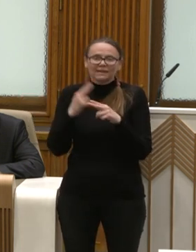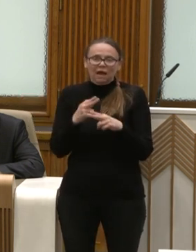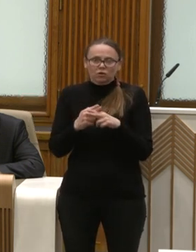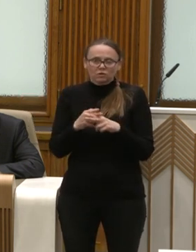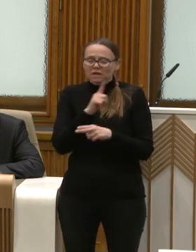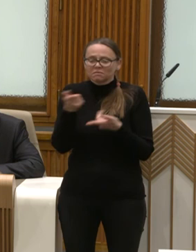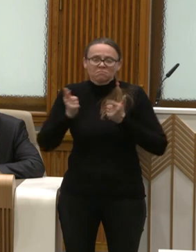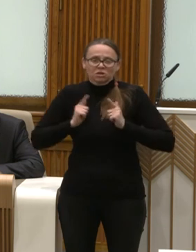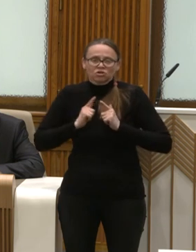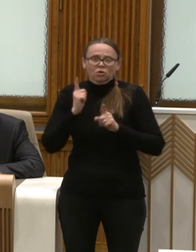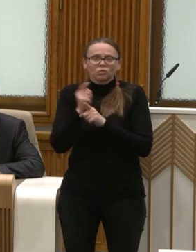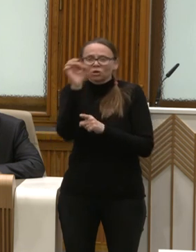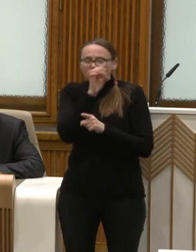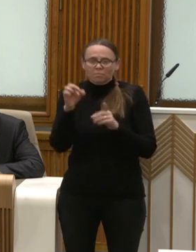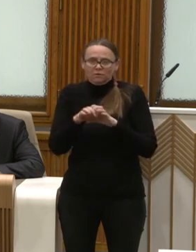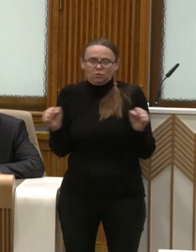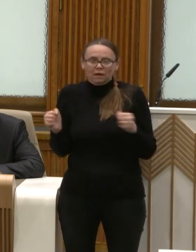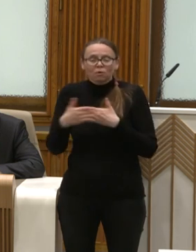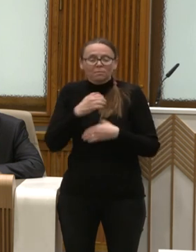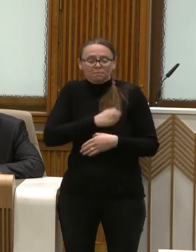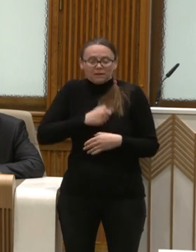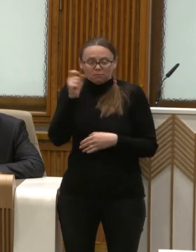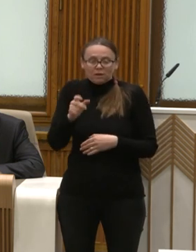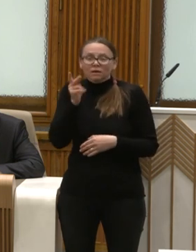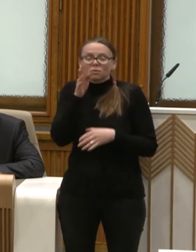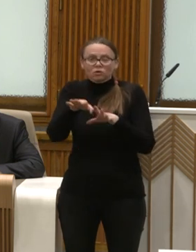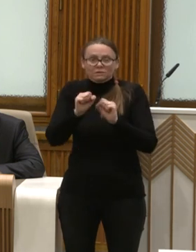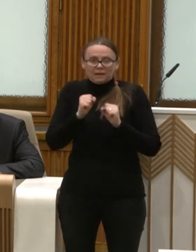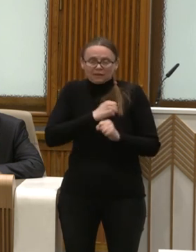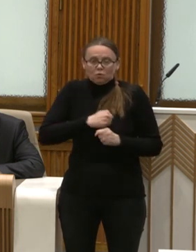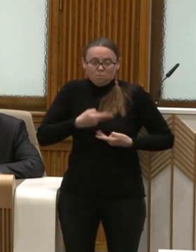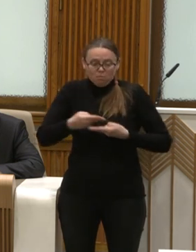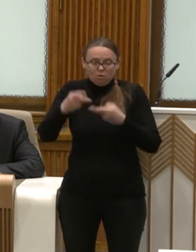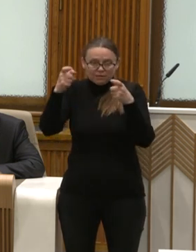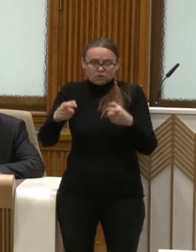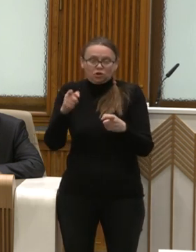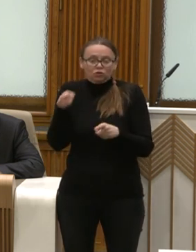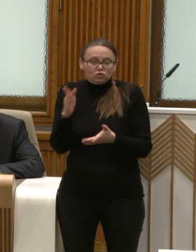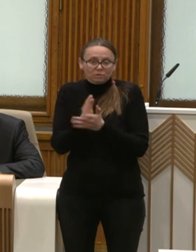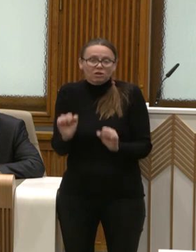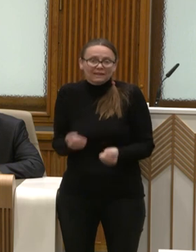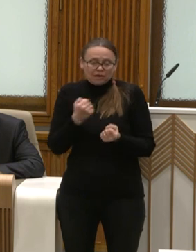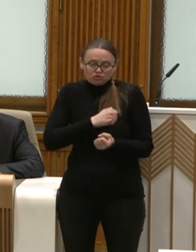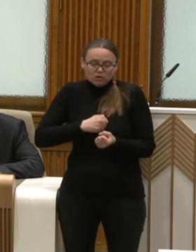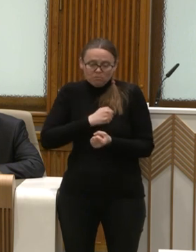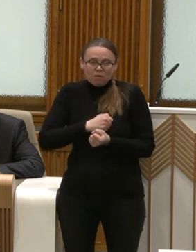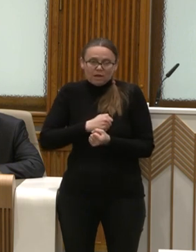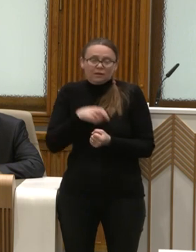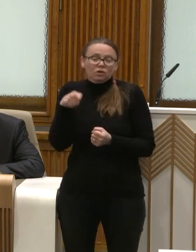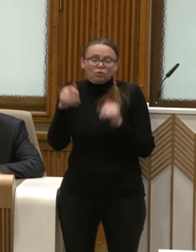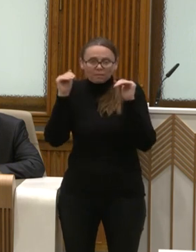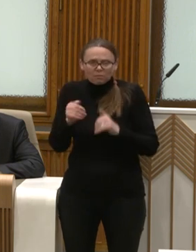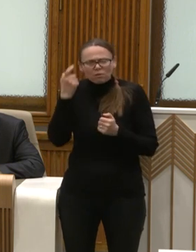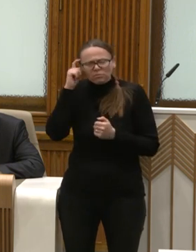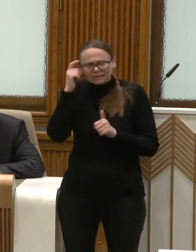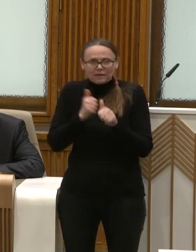se ne pričakuje tudi nobenih ukrepov. Pri bolnikih, ki bodo pa sprejeti v bolnišnico, to so pa že težje bolni, tukaj pa seveda moramo